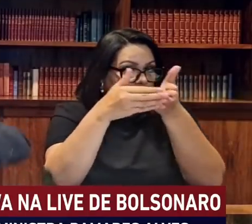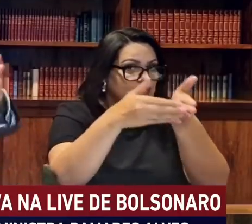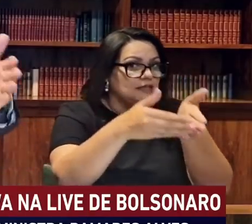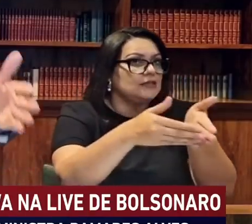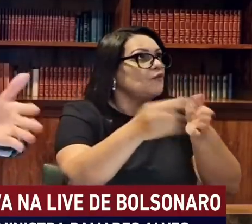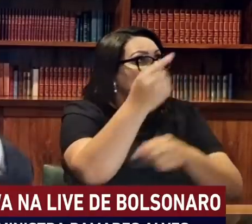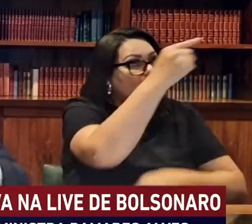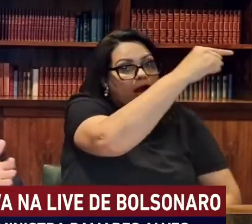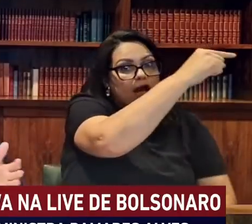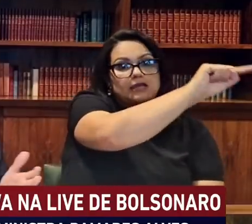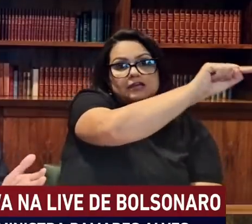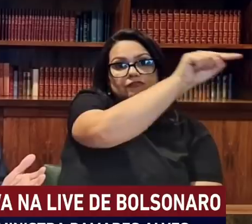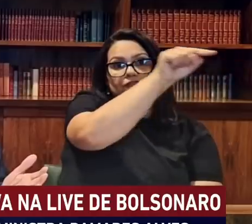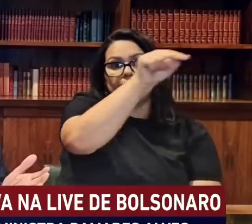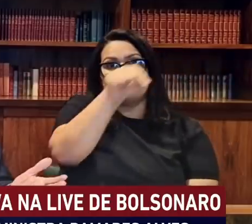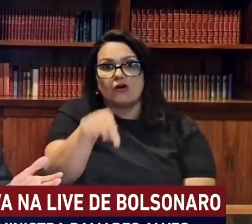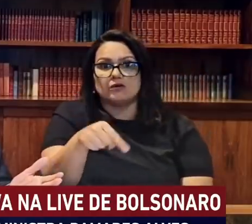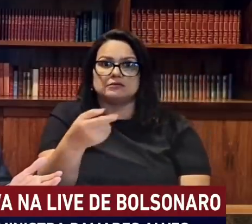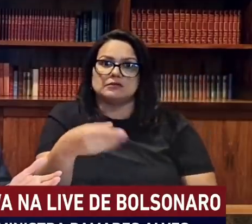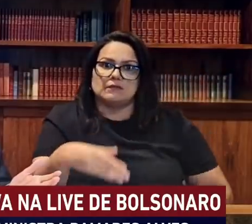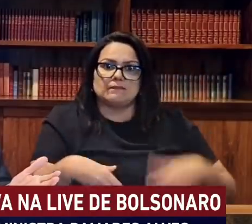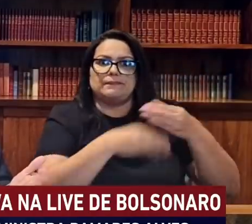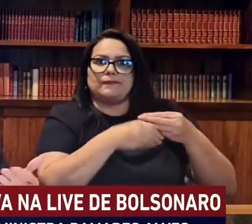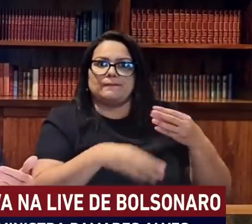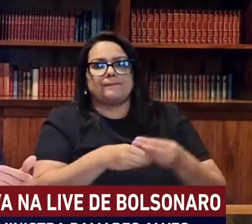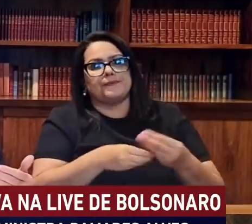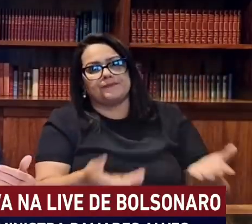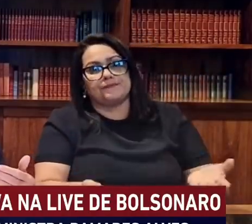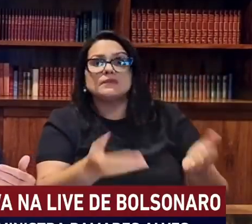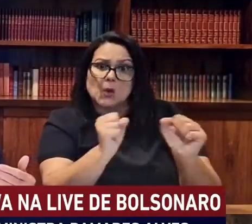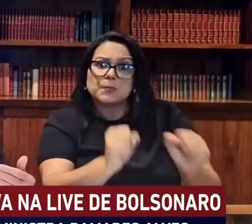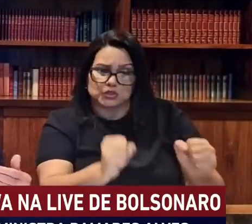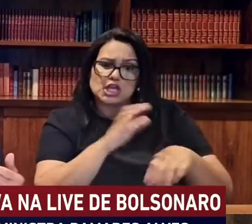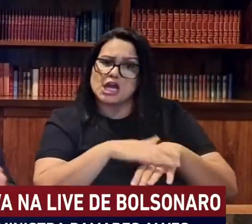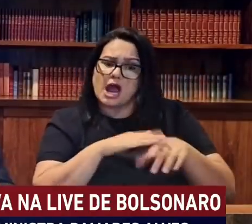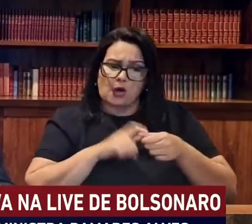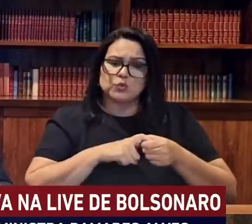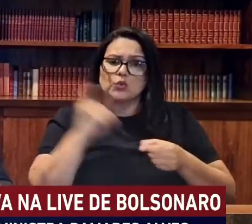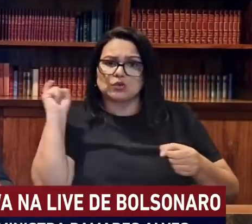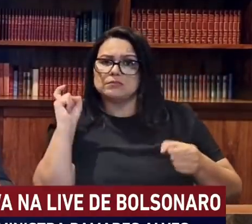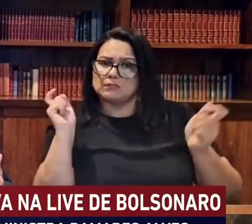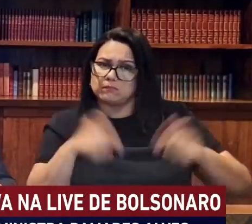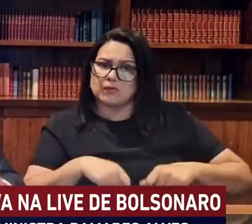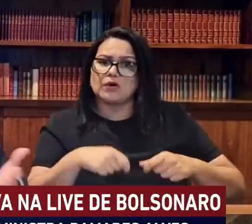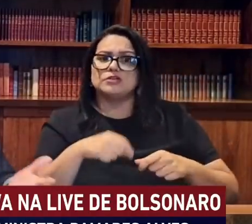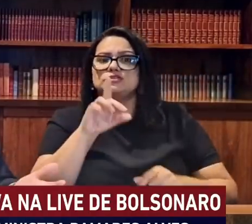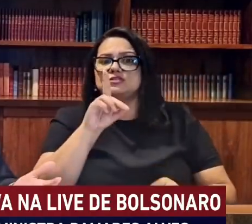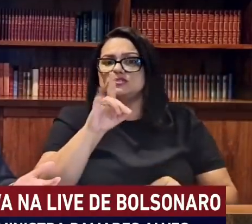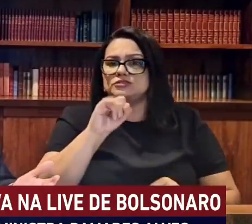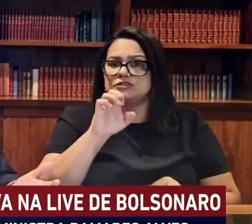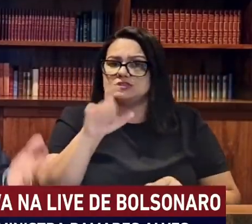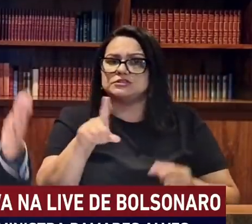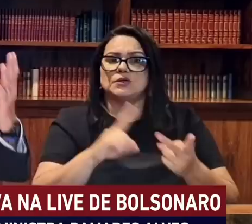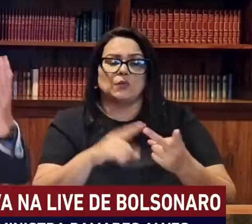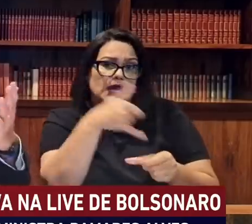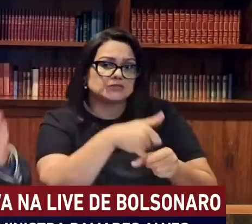e o preço do refino lá fora. Dá para entender? Poderíamos ser autossuficiente em diesel e gasolina? Poderíamos.